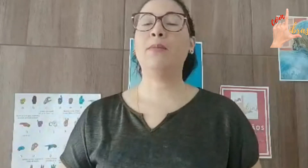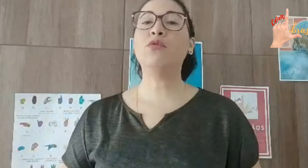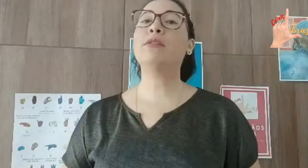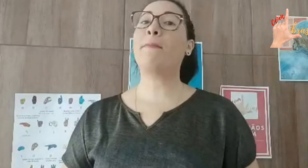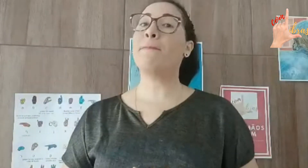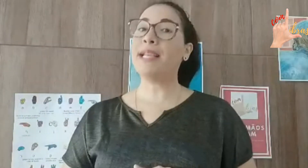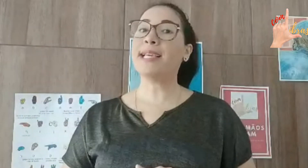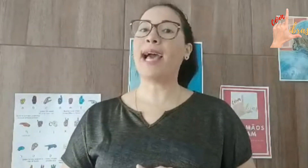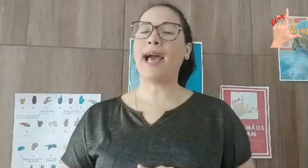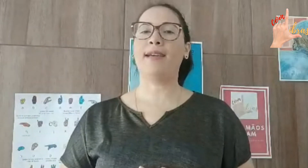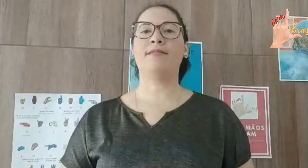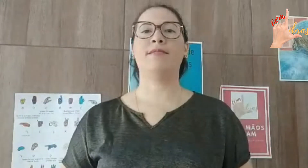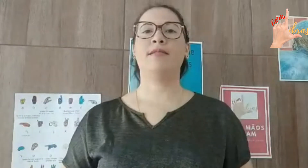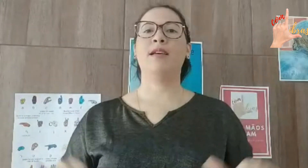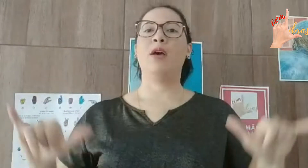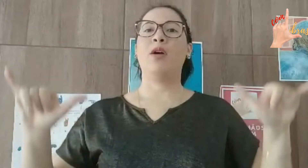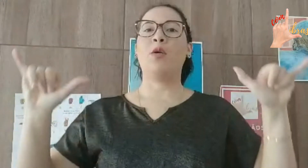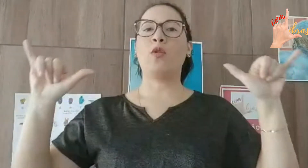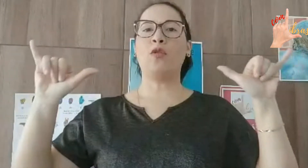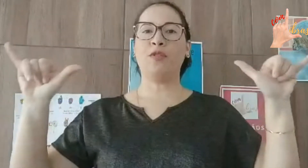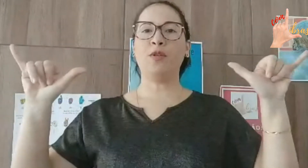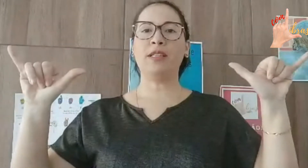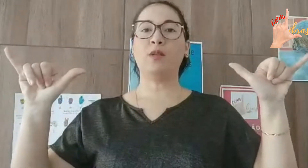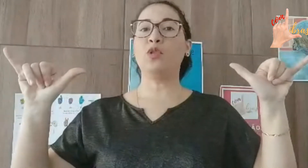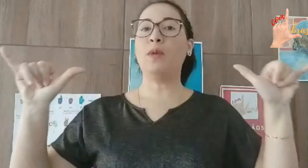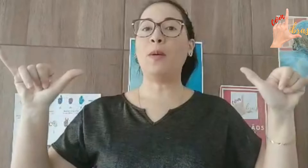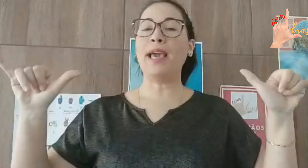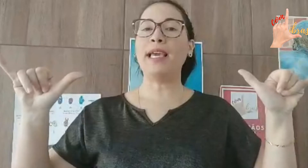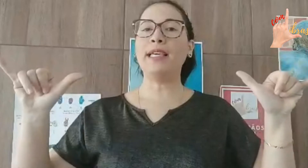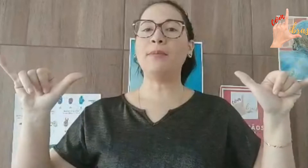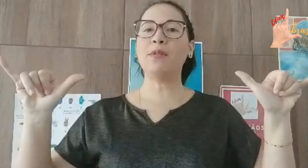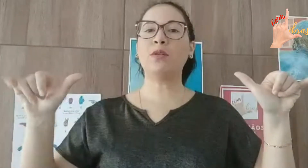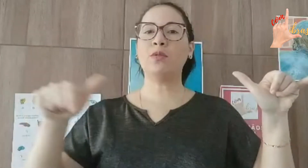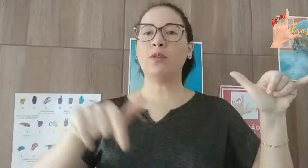Temos brincar. Configuração de mão em Y,